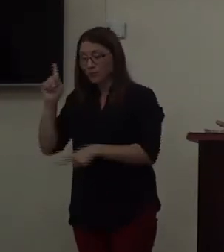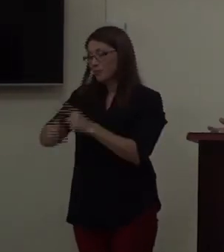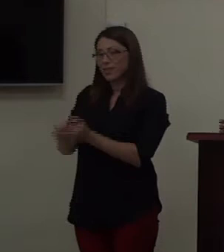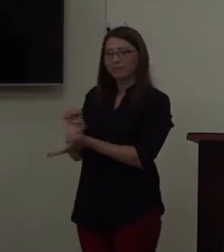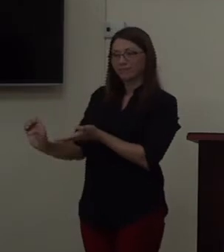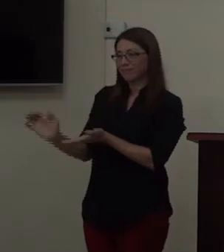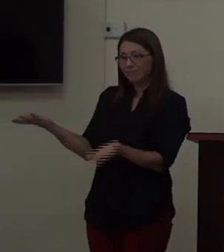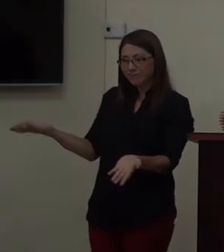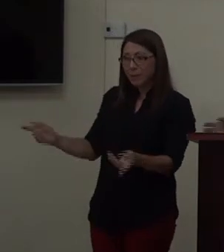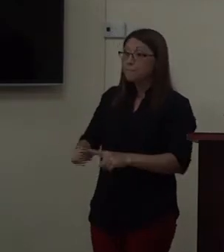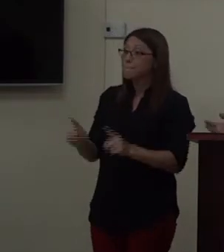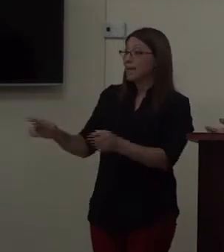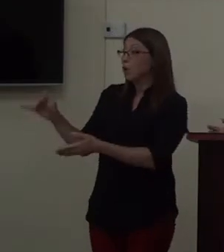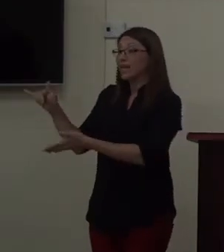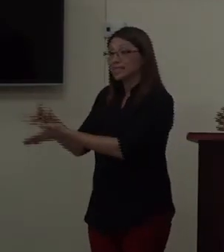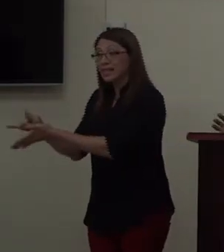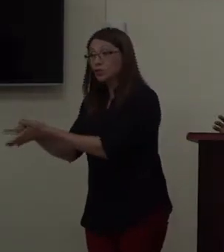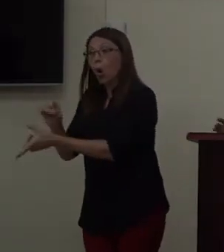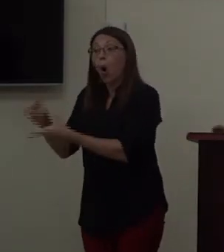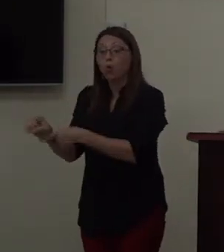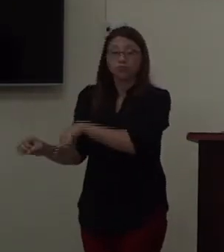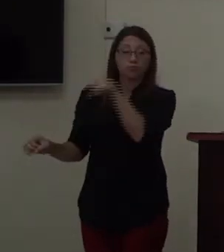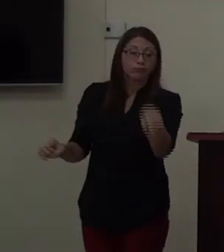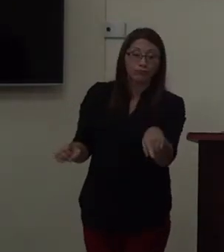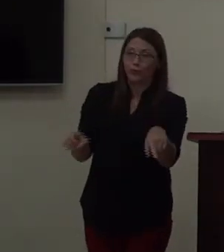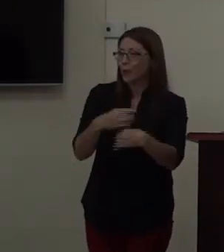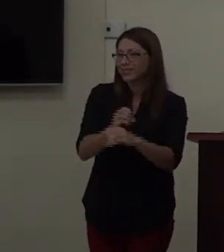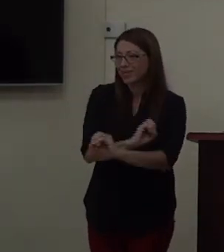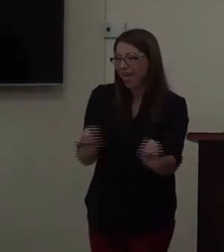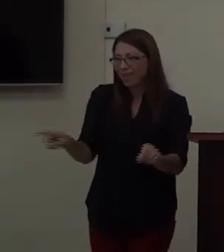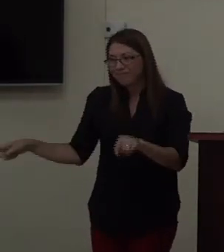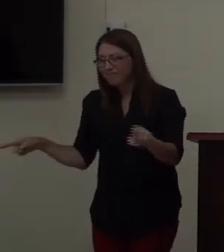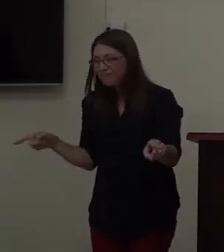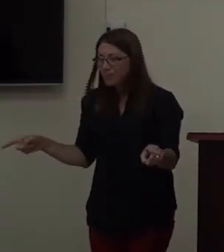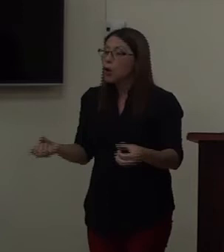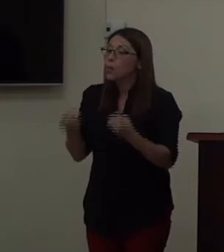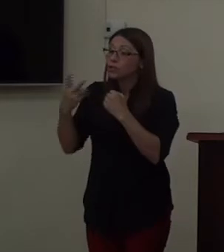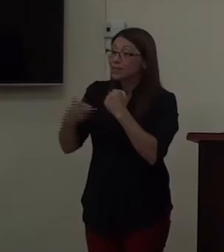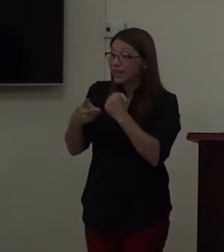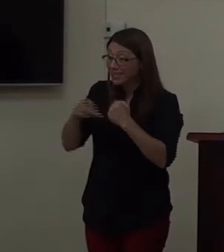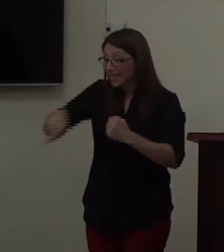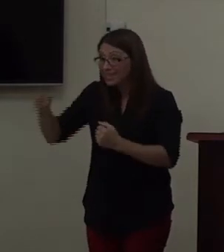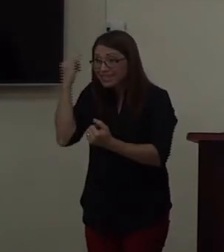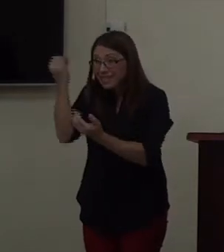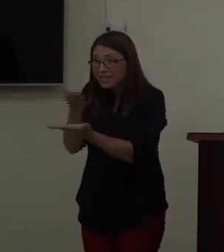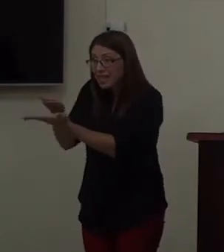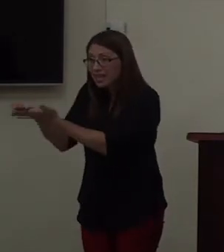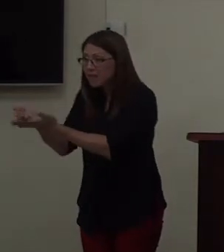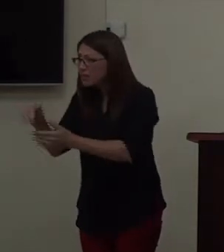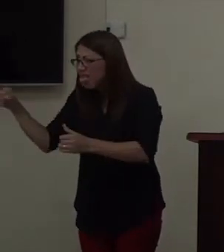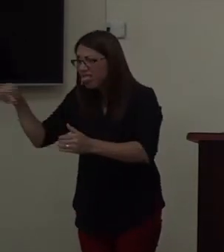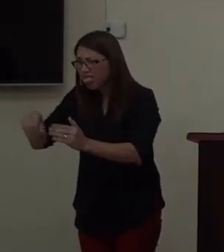inevitablemente, ¿verdad? Pero es eso o no hacer nada. Básicamente, muchas veces los fracasos de estas iniciativas se deben precisamente